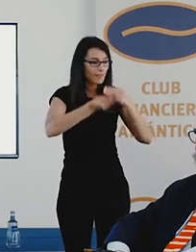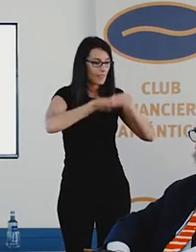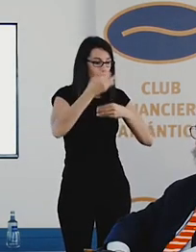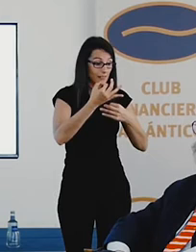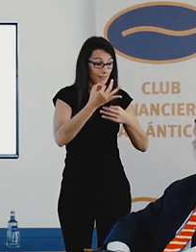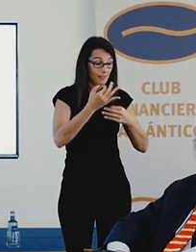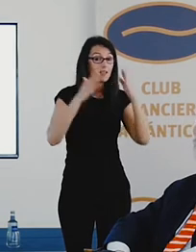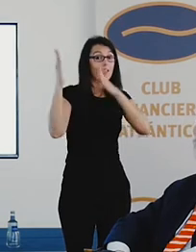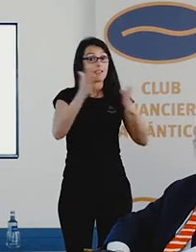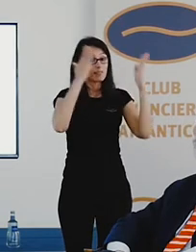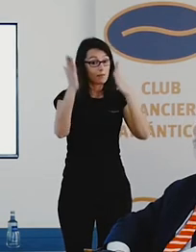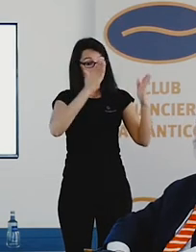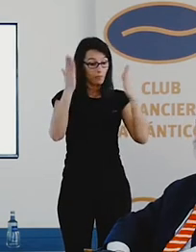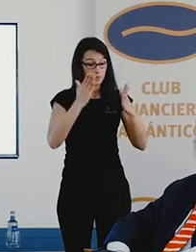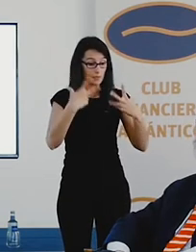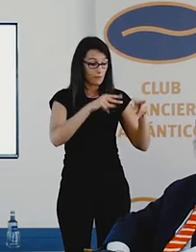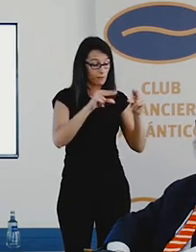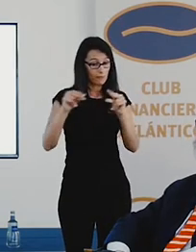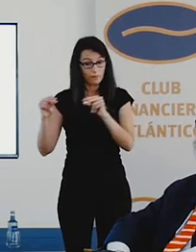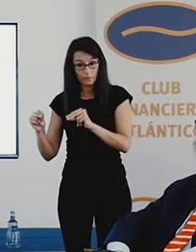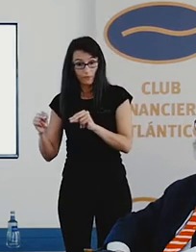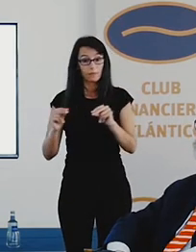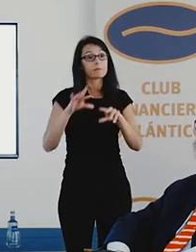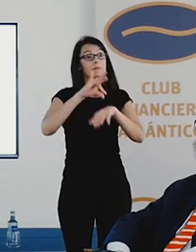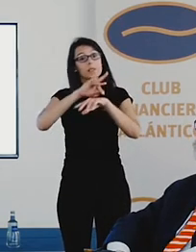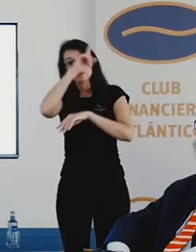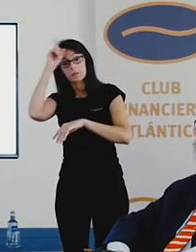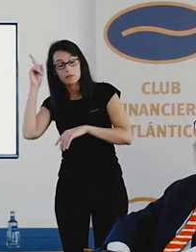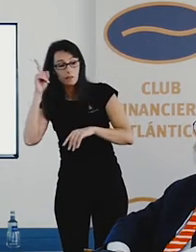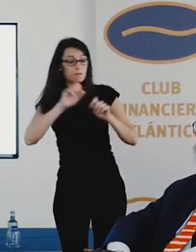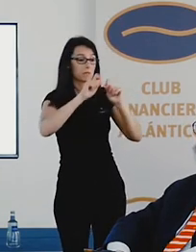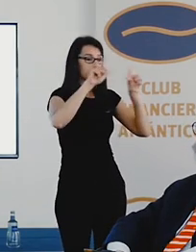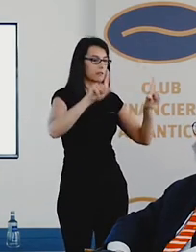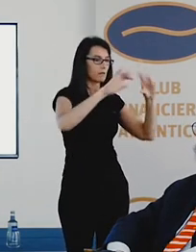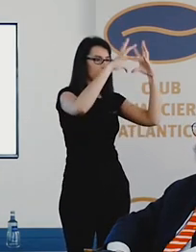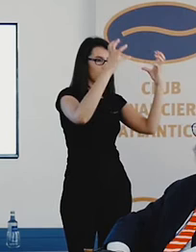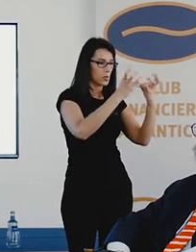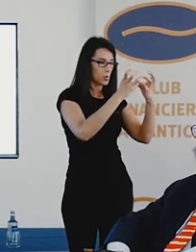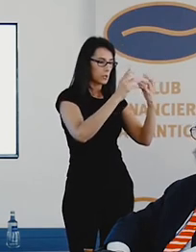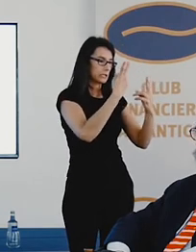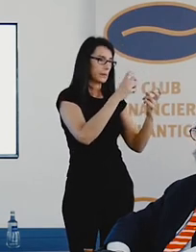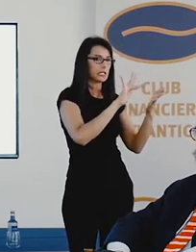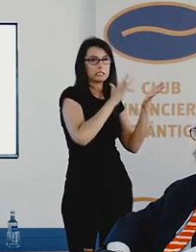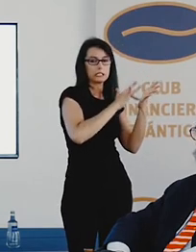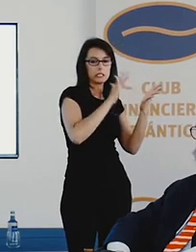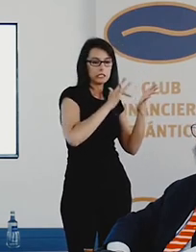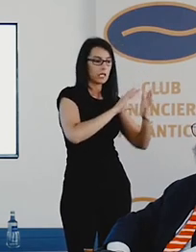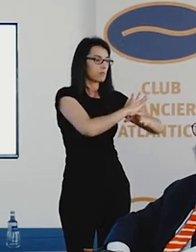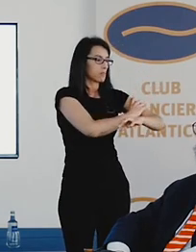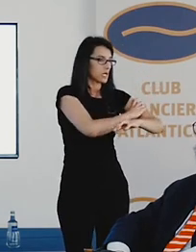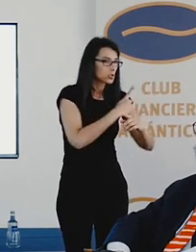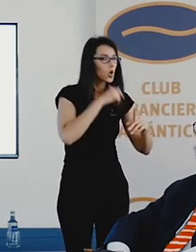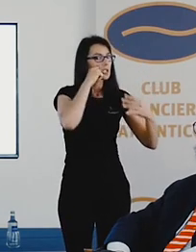final de cada etapa, con un médico en Madrid y con una plataforma en nube y una serie de instrumentos digitales, medirnos pues la presión, cómo